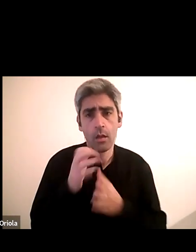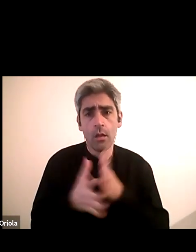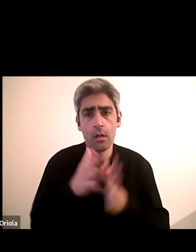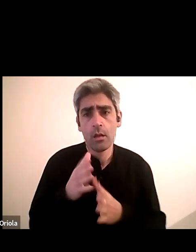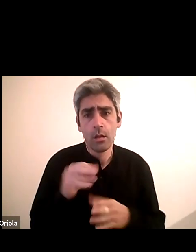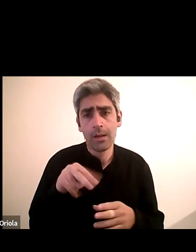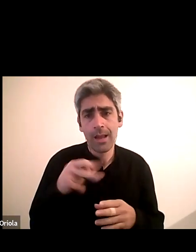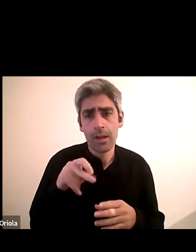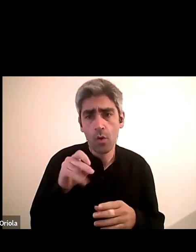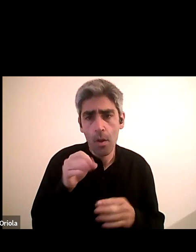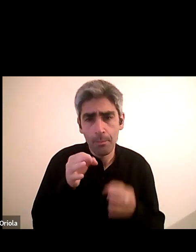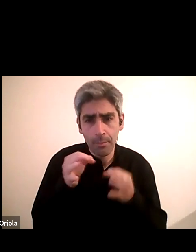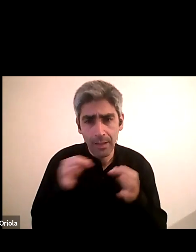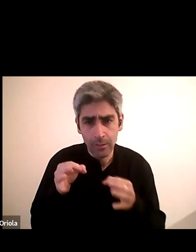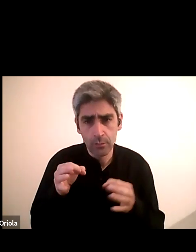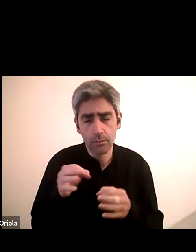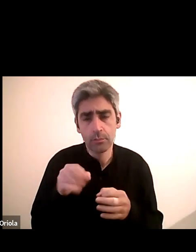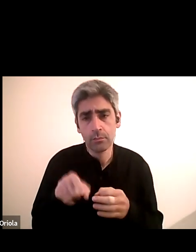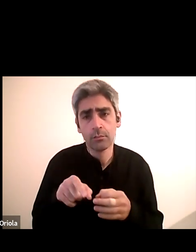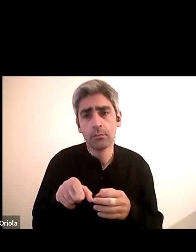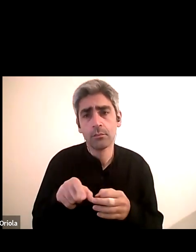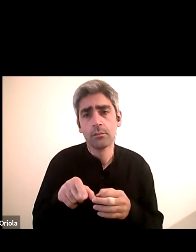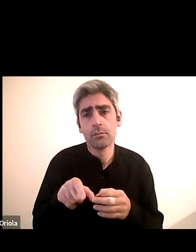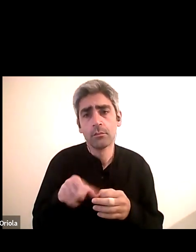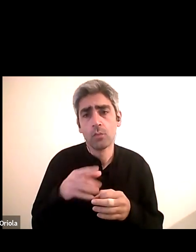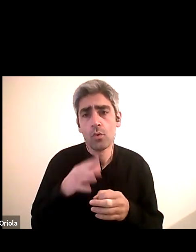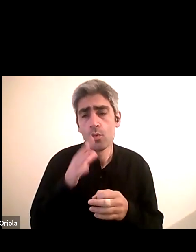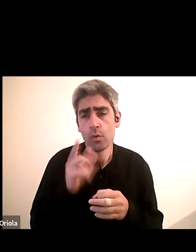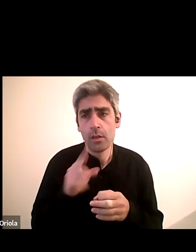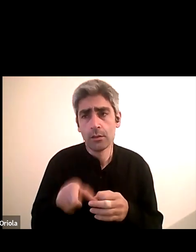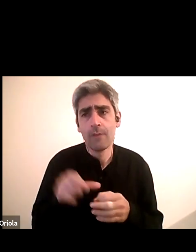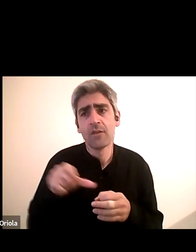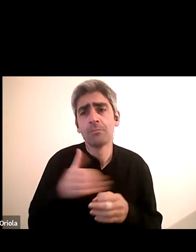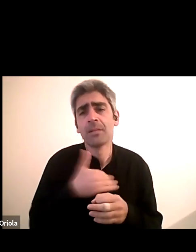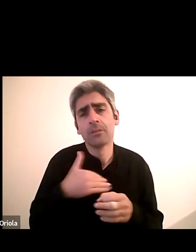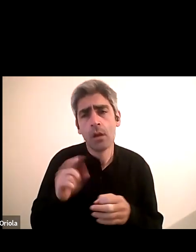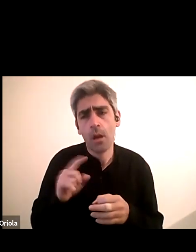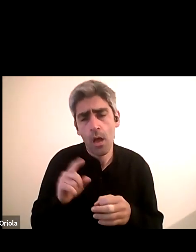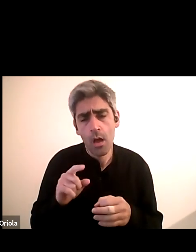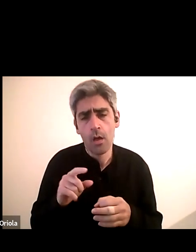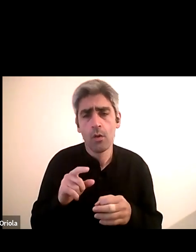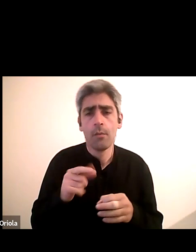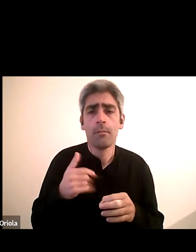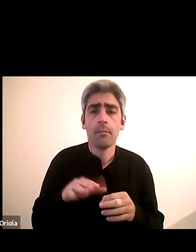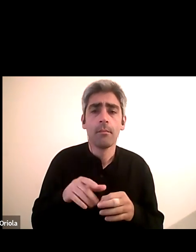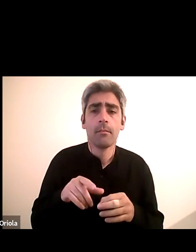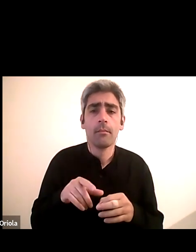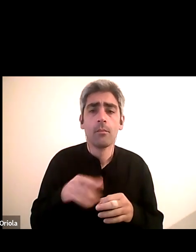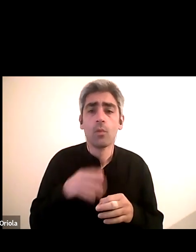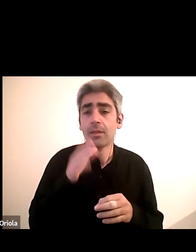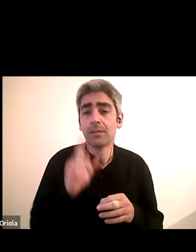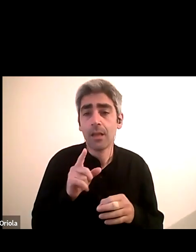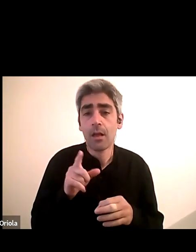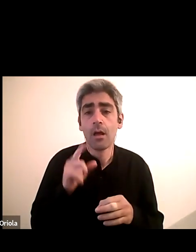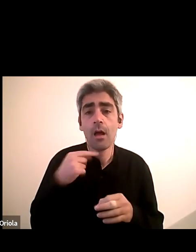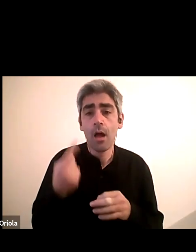recurso a nanopartículas. Não estou com isto a dizer que as nanopartículas são nocivas para nós utilizadores. Estou a dizer que